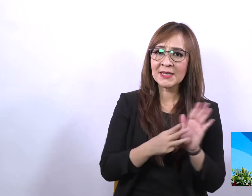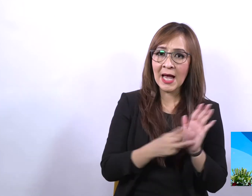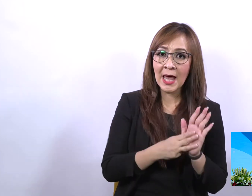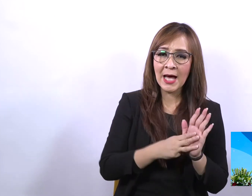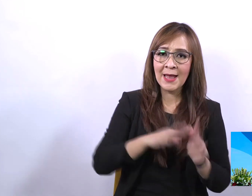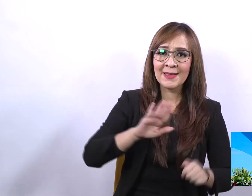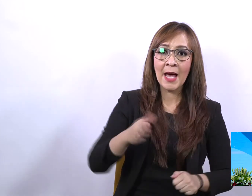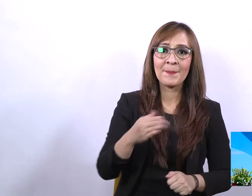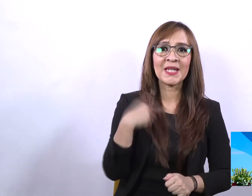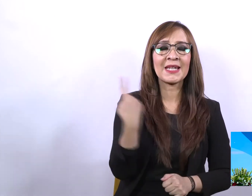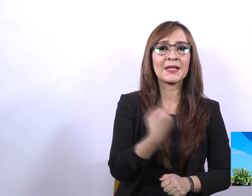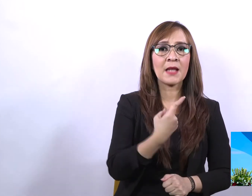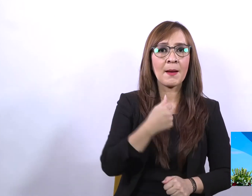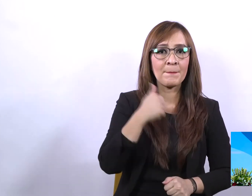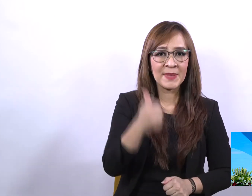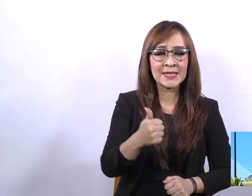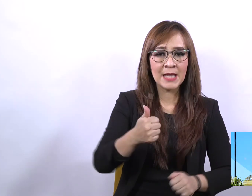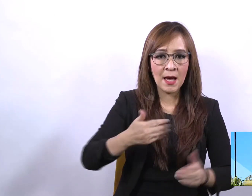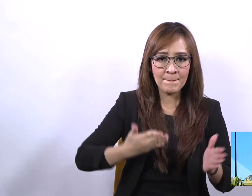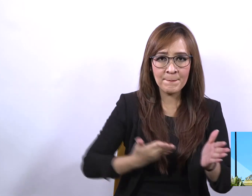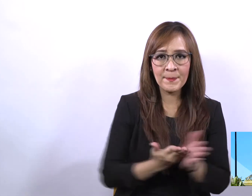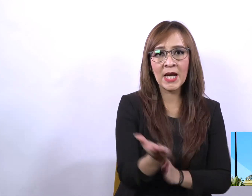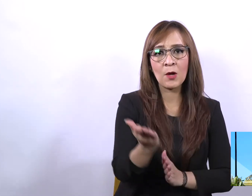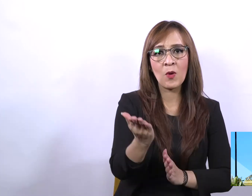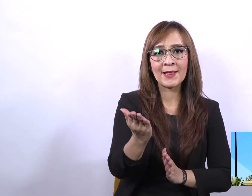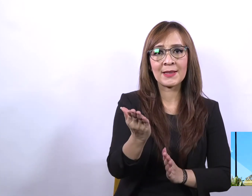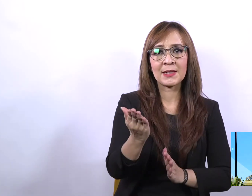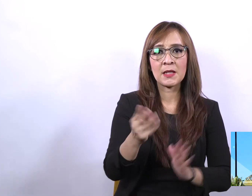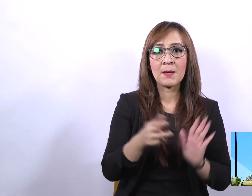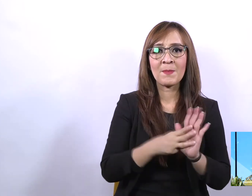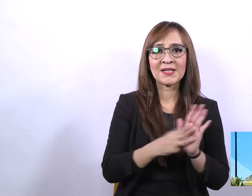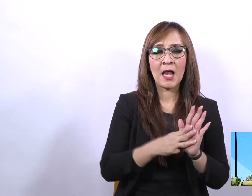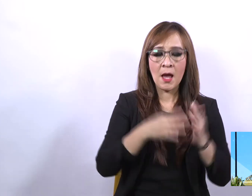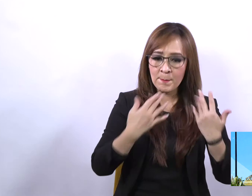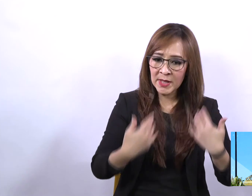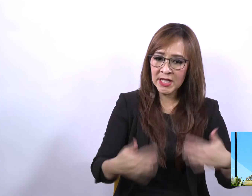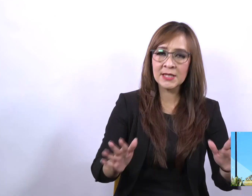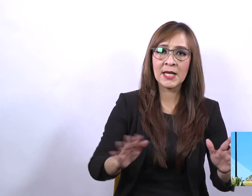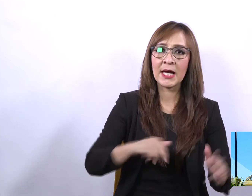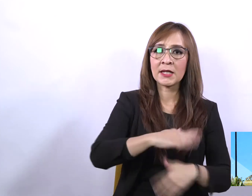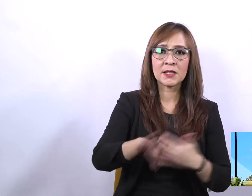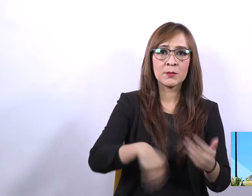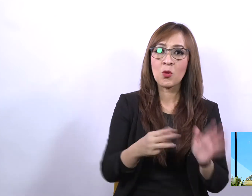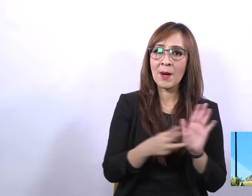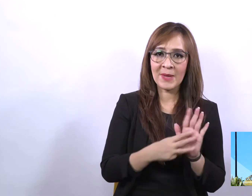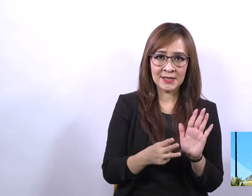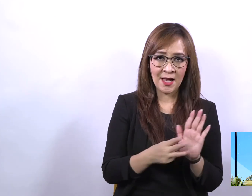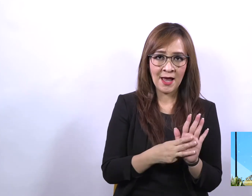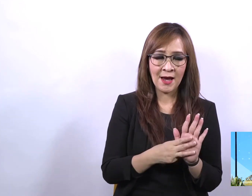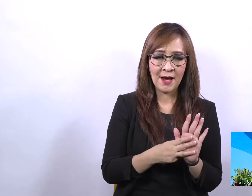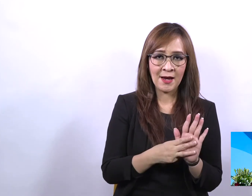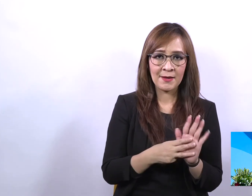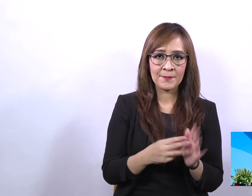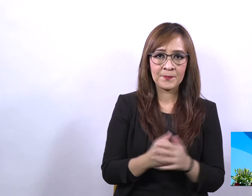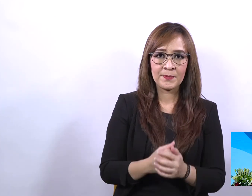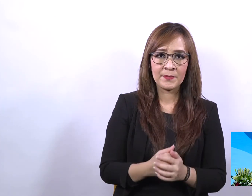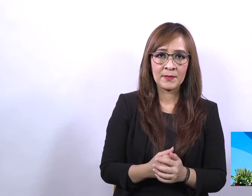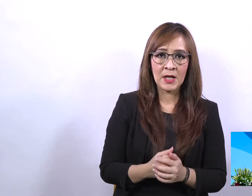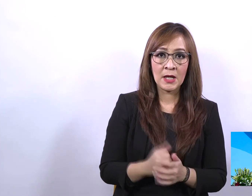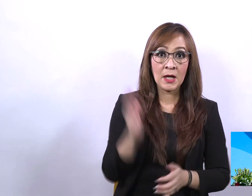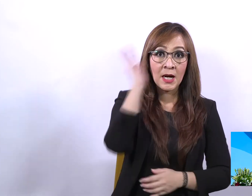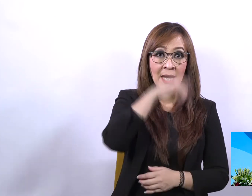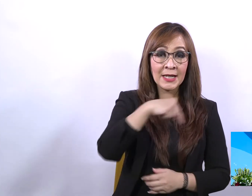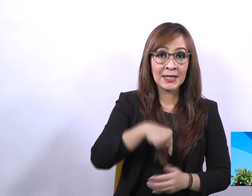melewati penderitaan tapi di tengah penderitaan saya tahu tangan Tuhan Dahsyat dan luar biasa baju katakan aneh itu